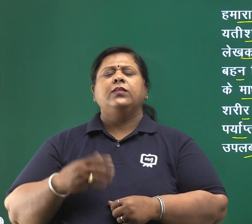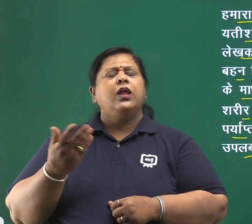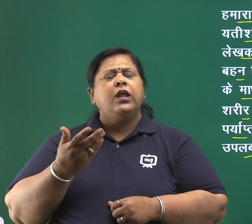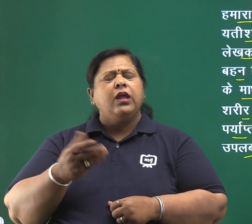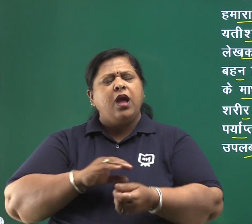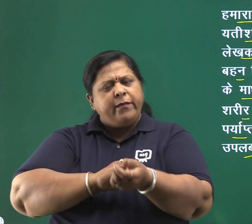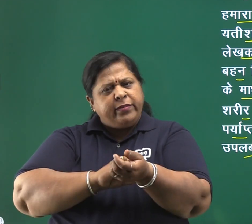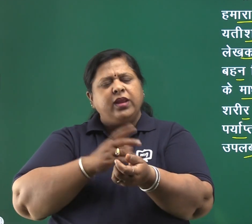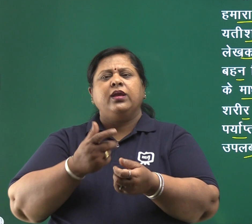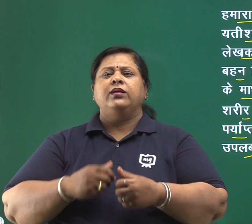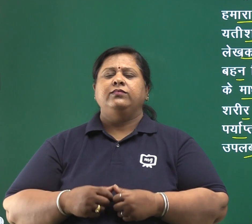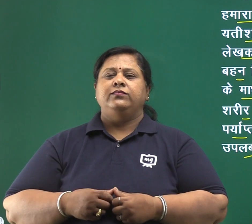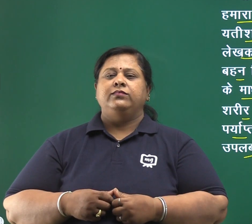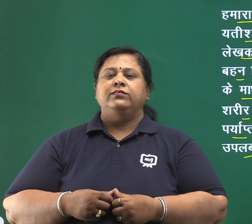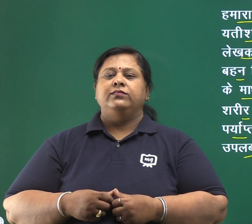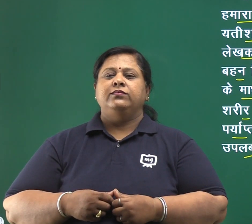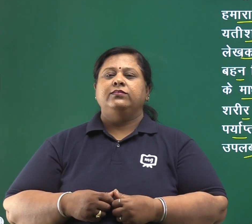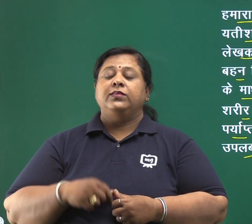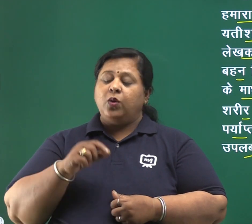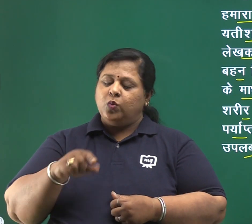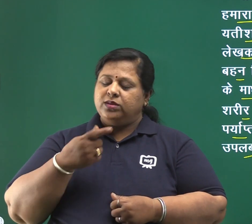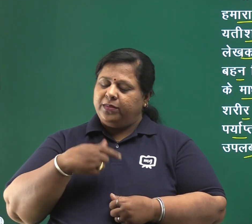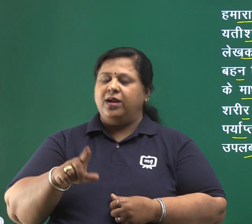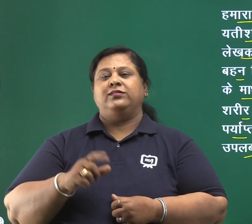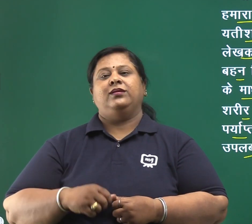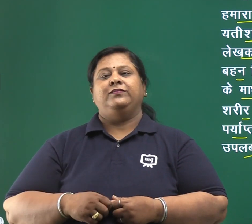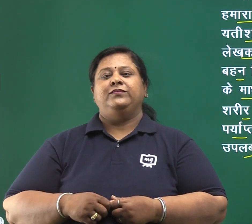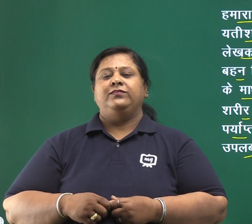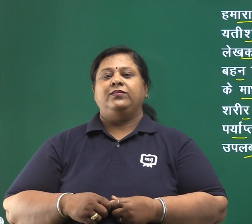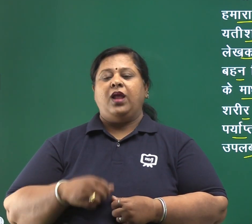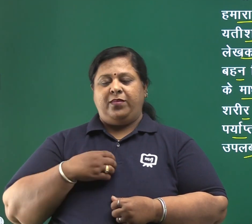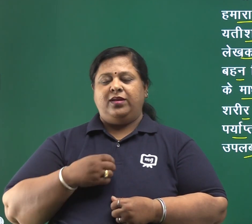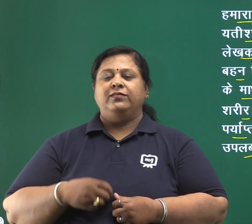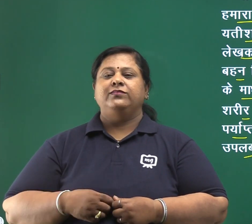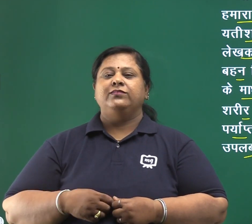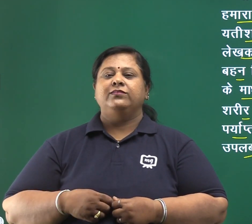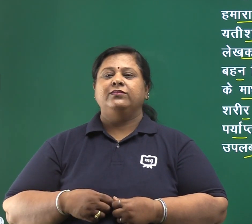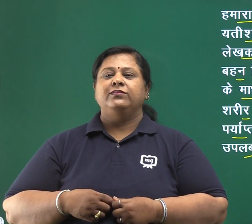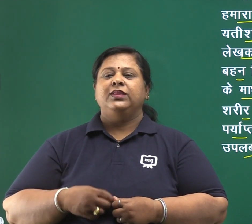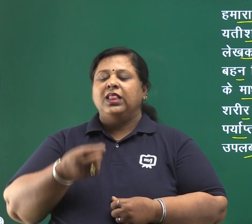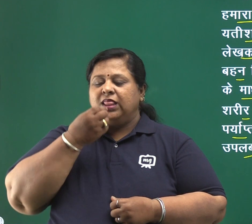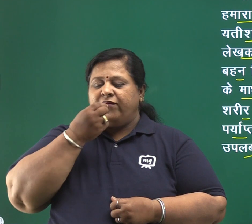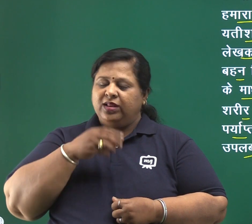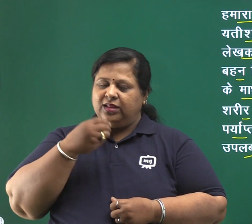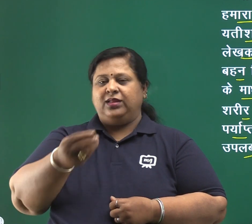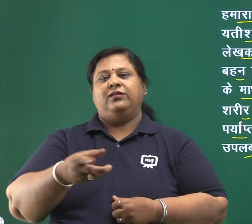क्या बीमारी है उसी प्रकार से हमें दवा देते